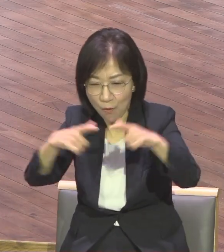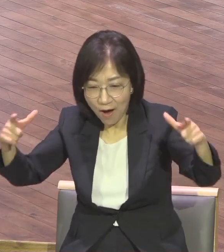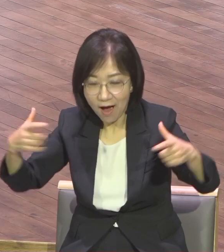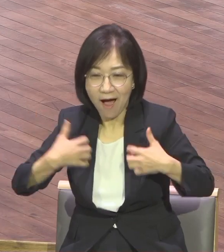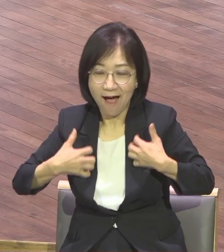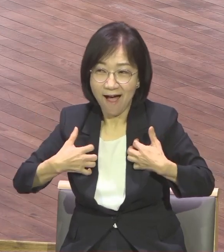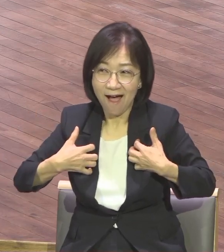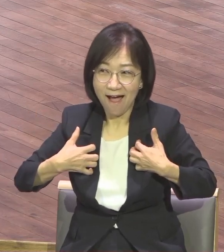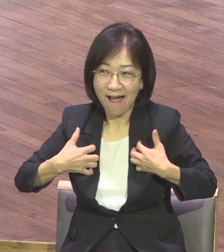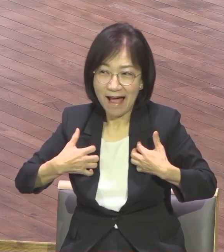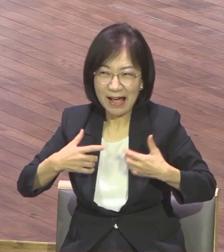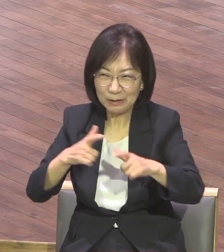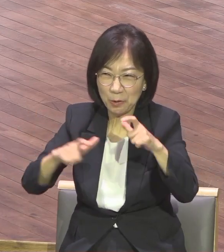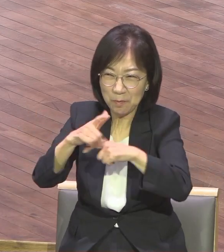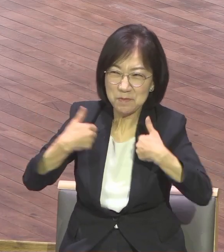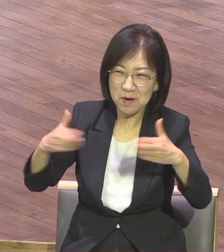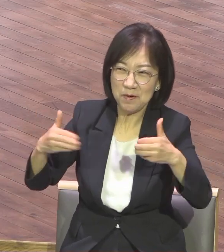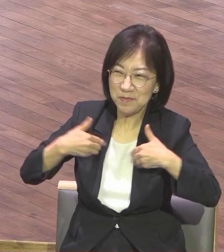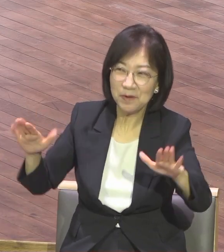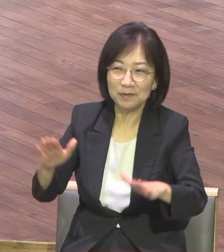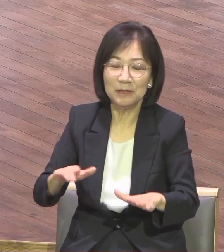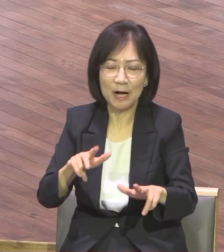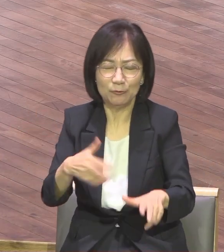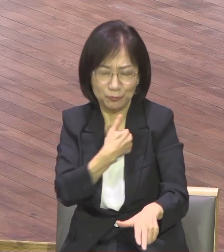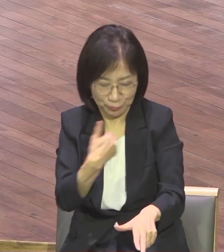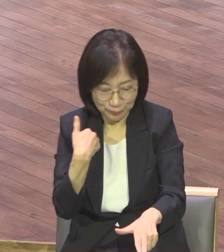여기가 조사오니